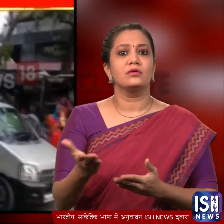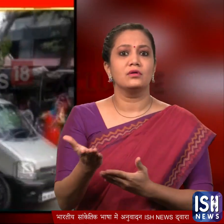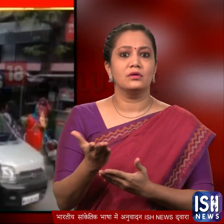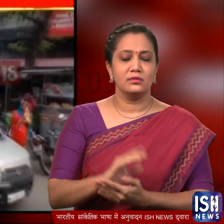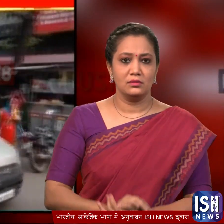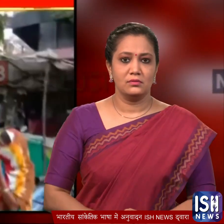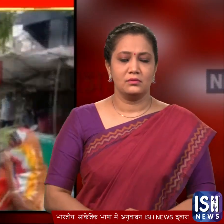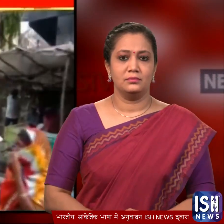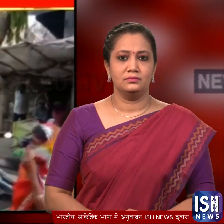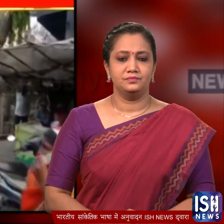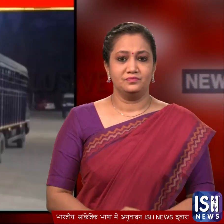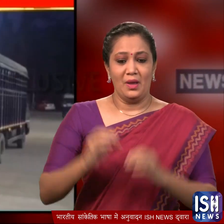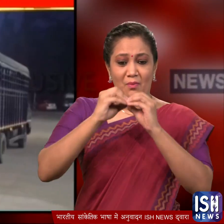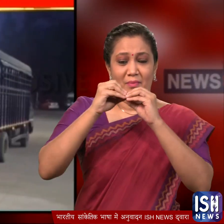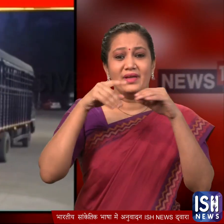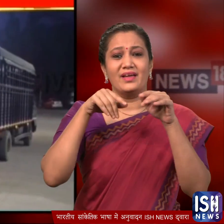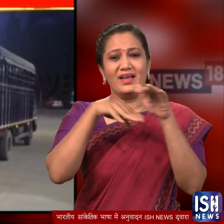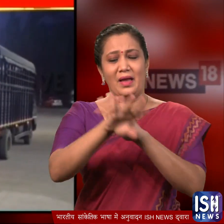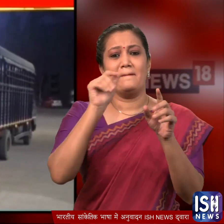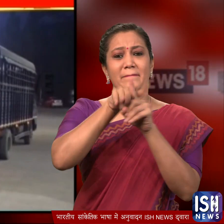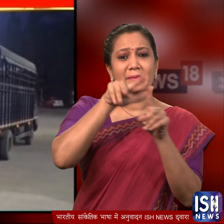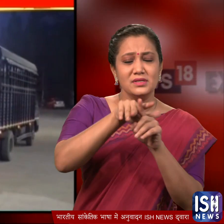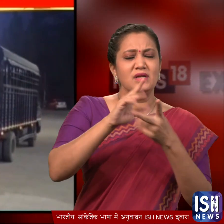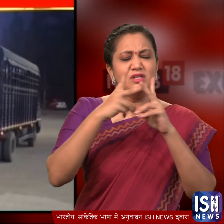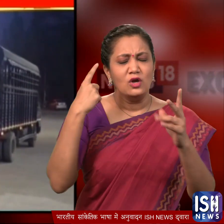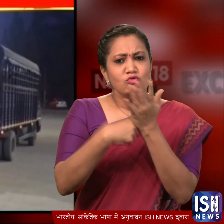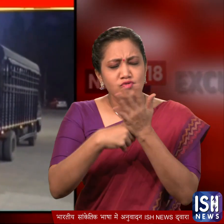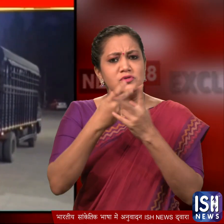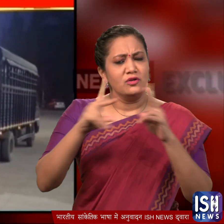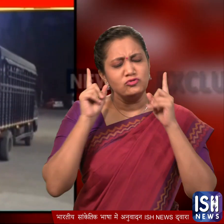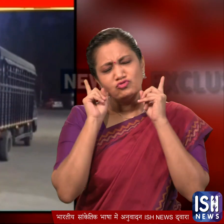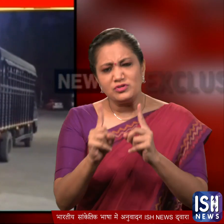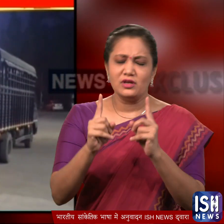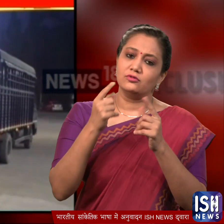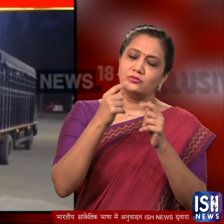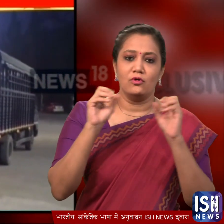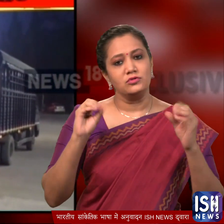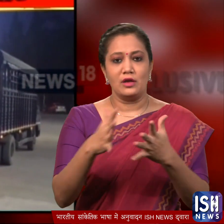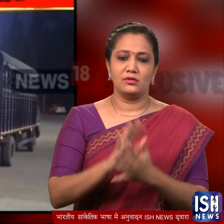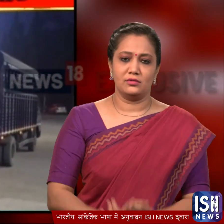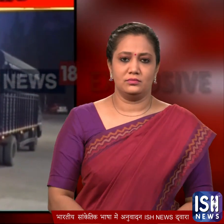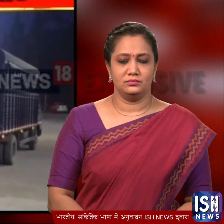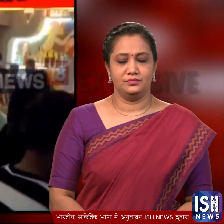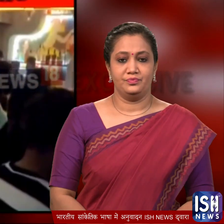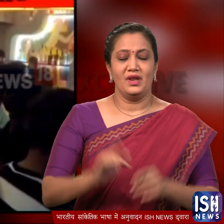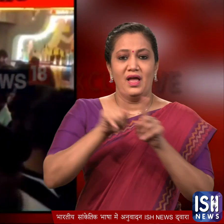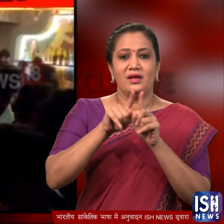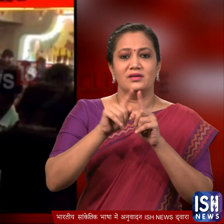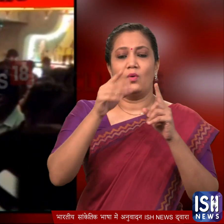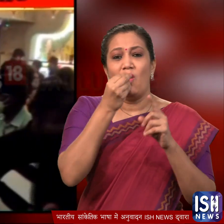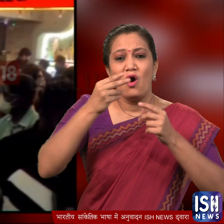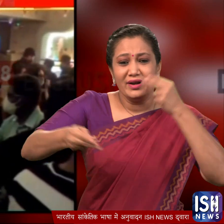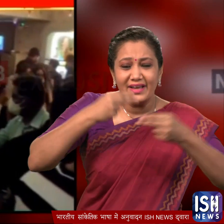पाए गए। मुंबई के नगर निगम बीएमसी ने भी शहर में कोरोना नियमों का सख्ती से पालन कराना शुरू कर दिया। इस दौरान